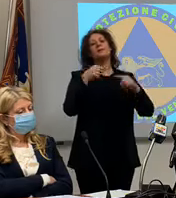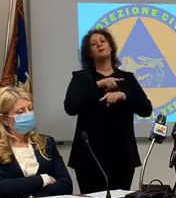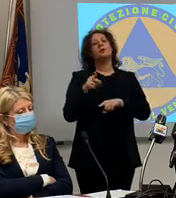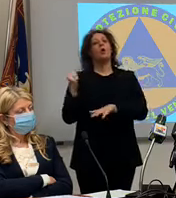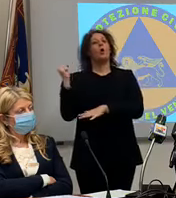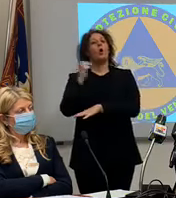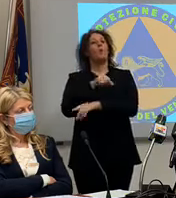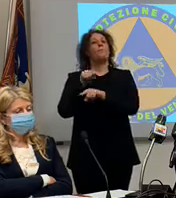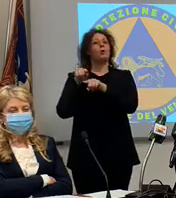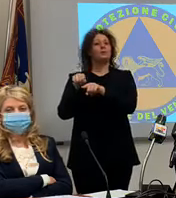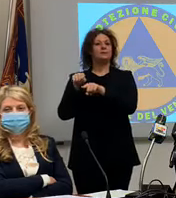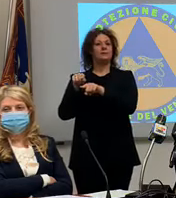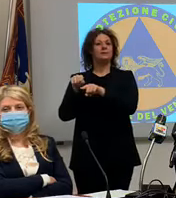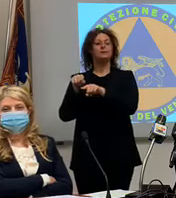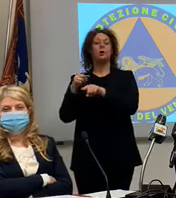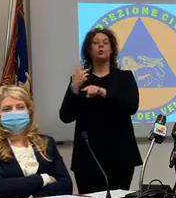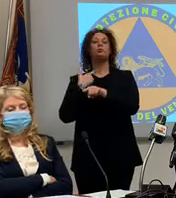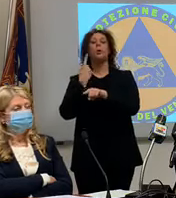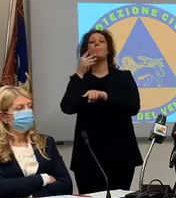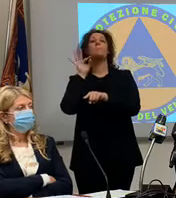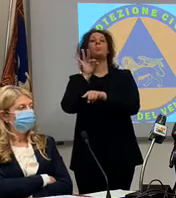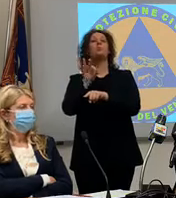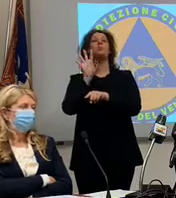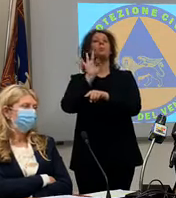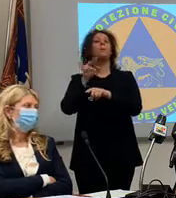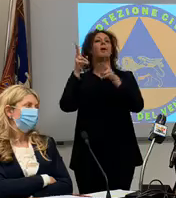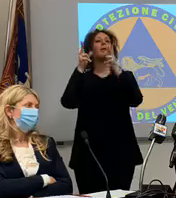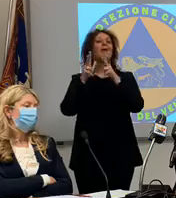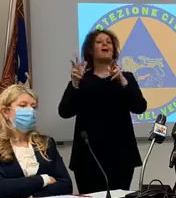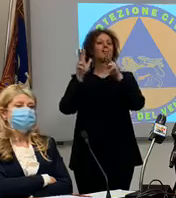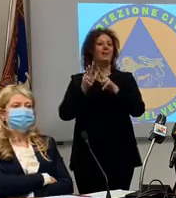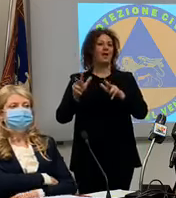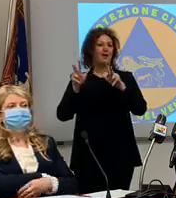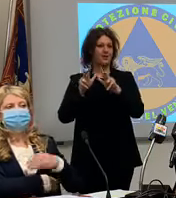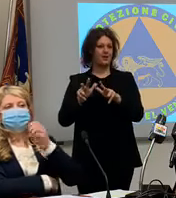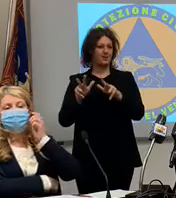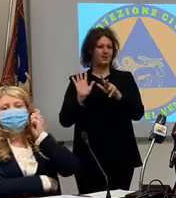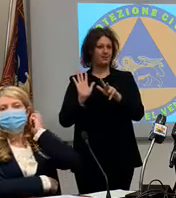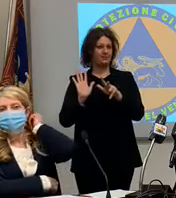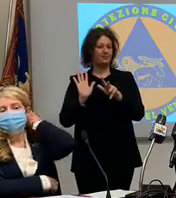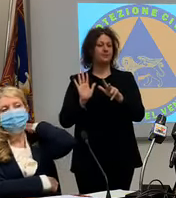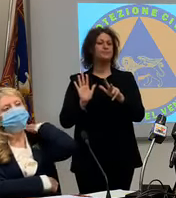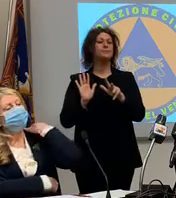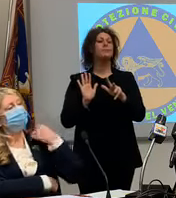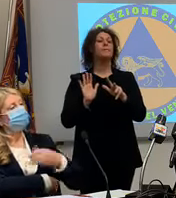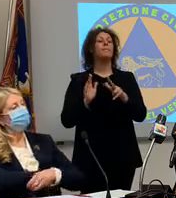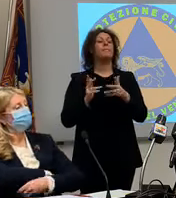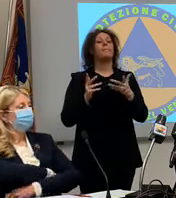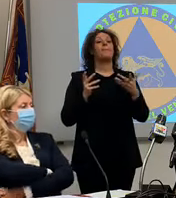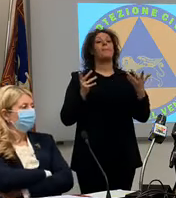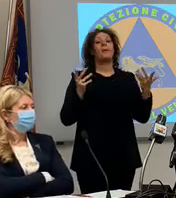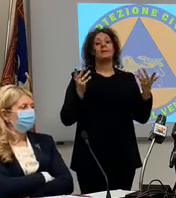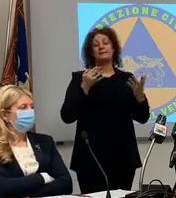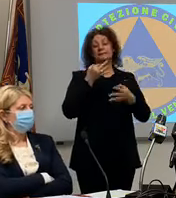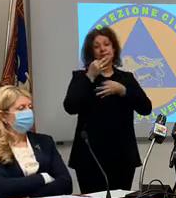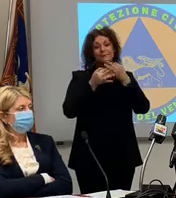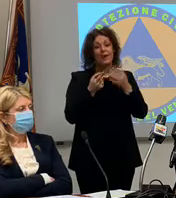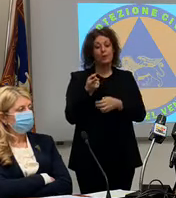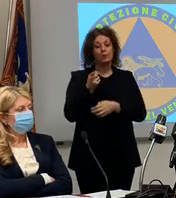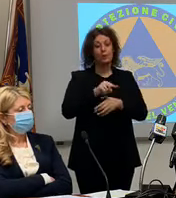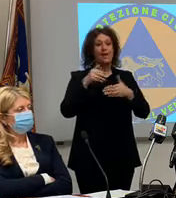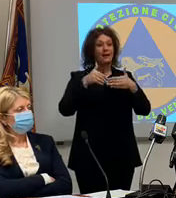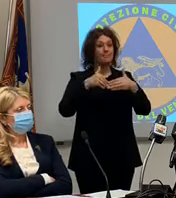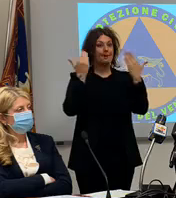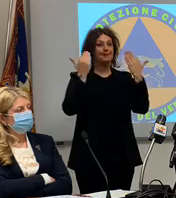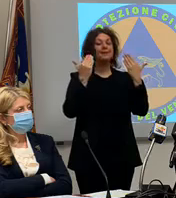una mozione sul Natale sul Natale per non voglio dire robe imprecise per cui è inevitabile che domani mattina ci sarà il